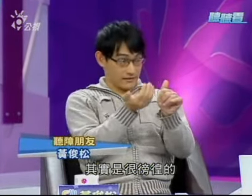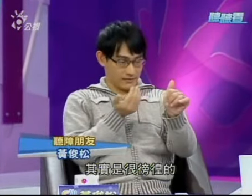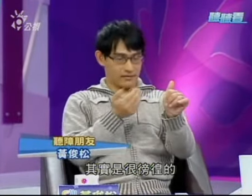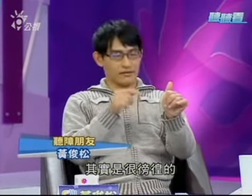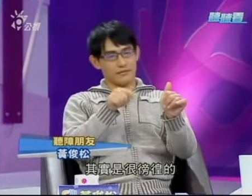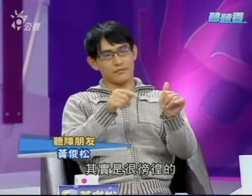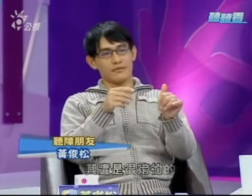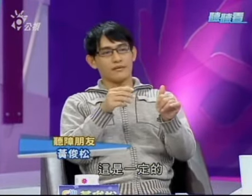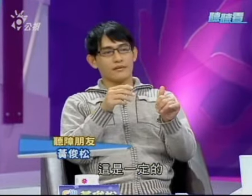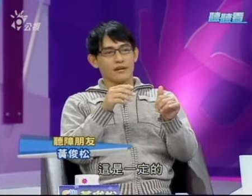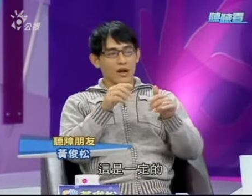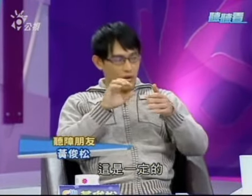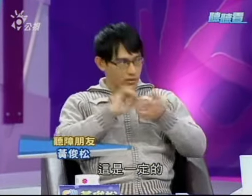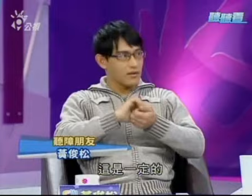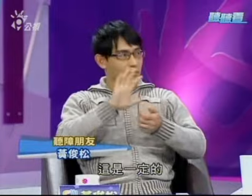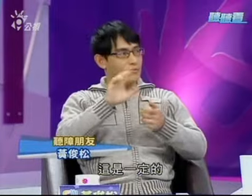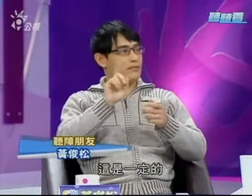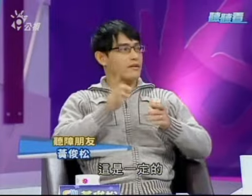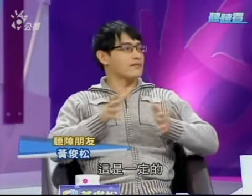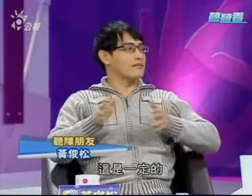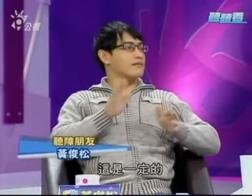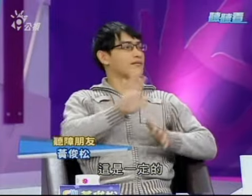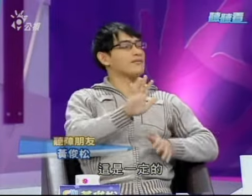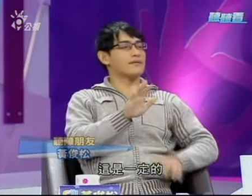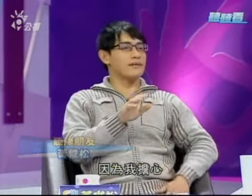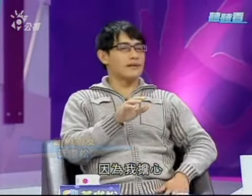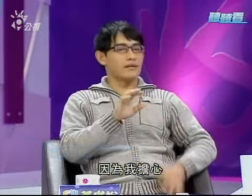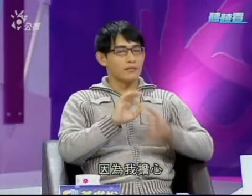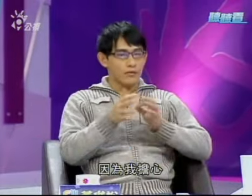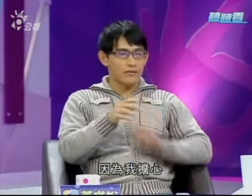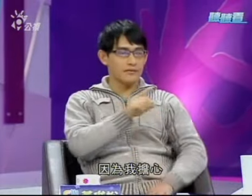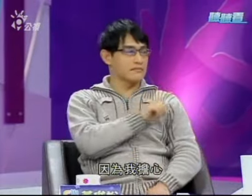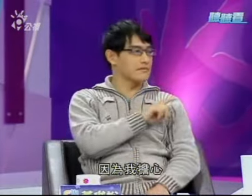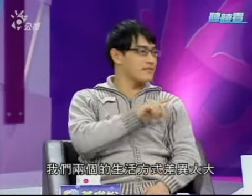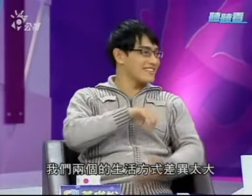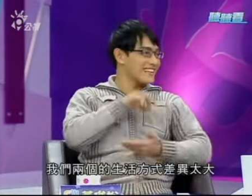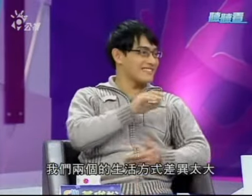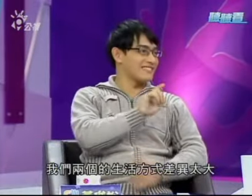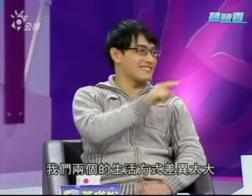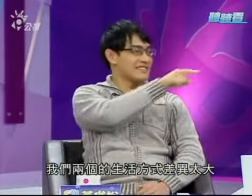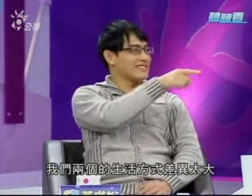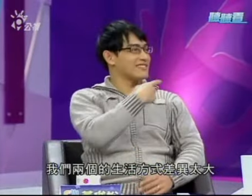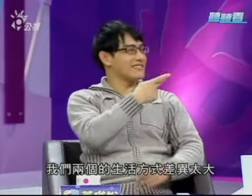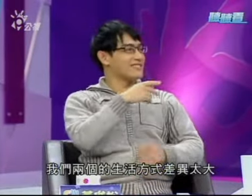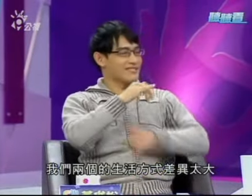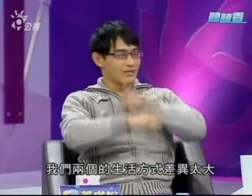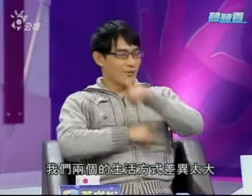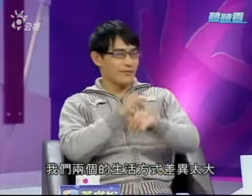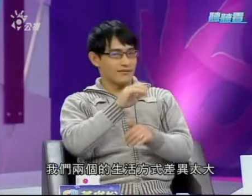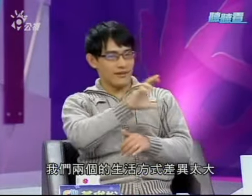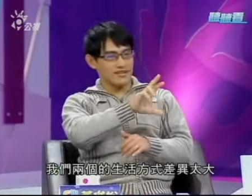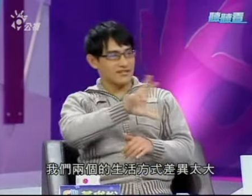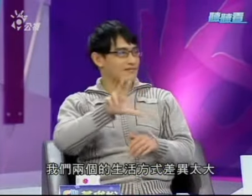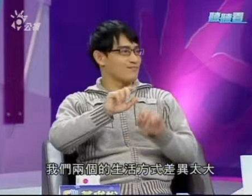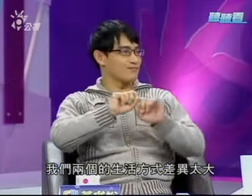徨的这是一定的因为我担心我们两个的生活方式差异太大